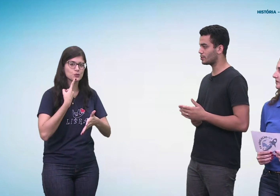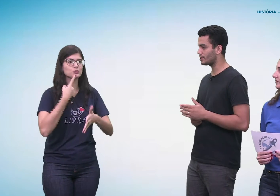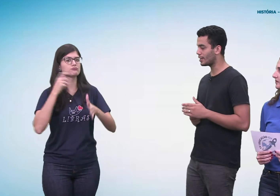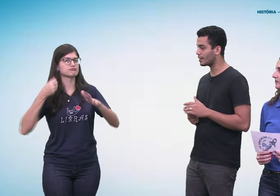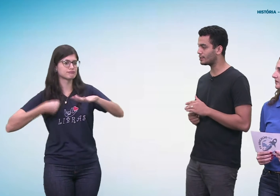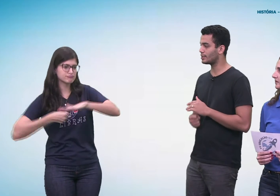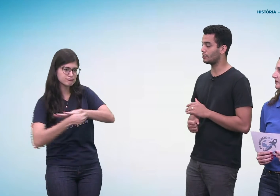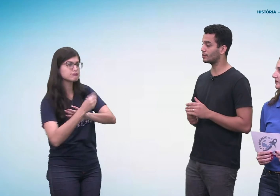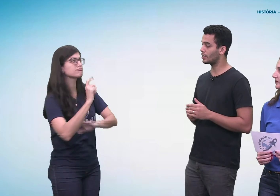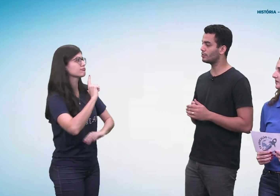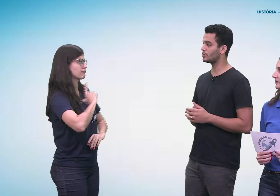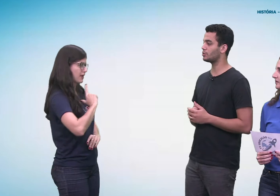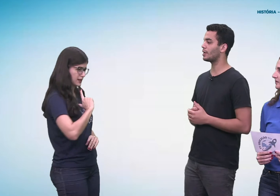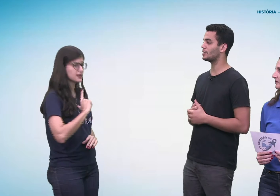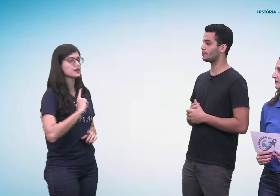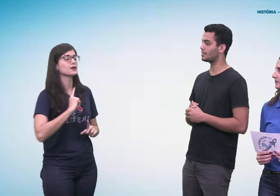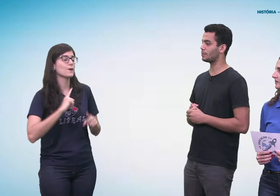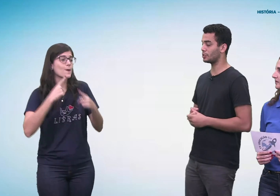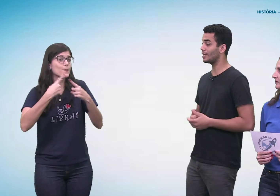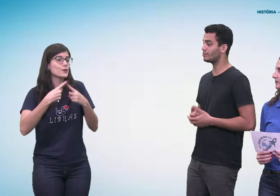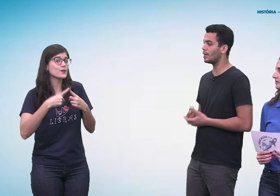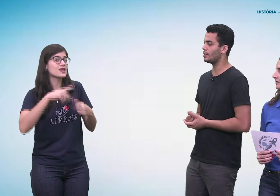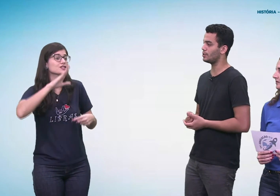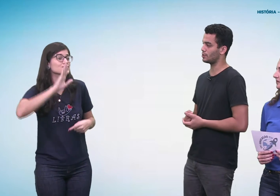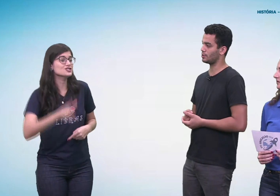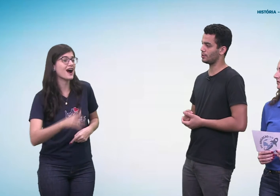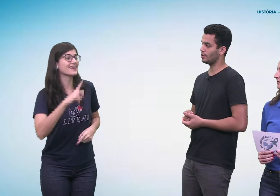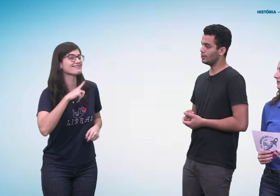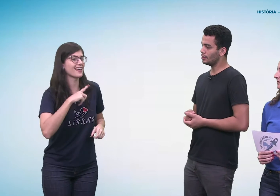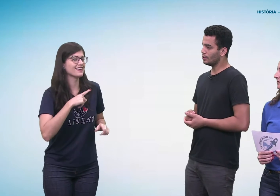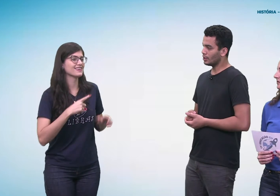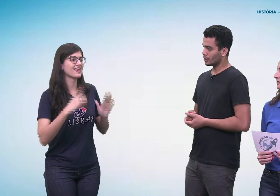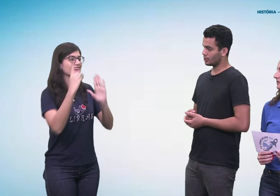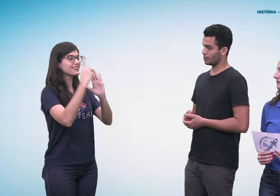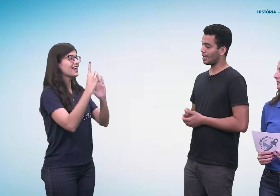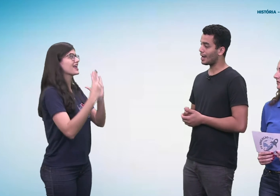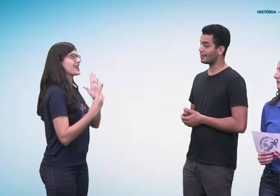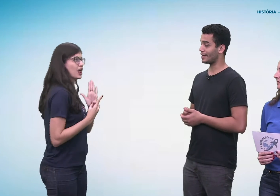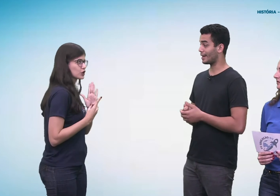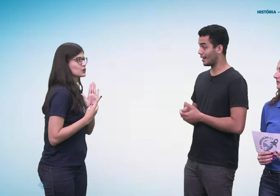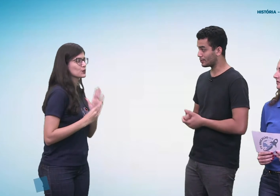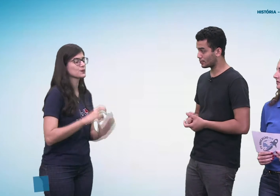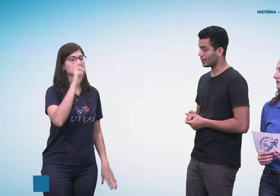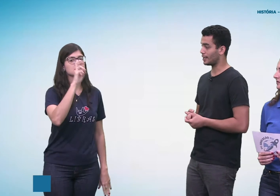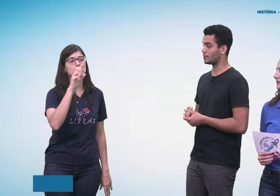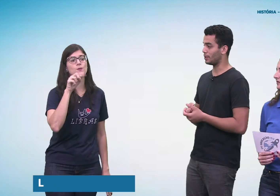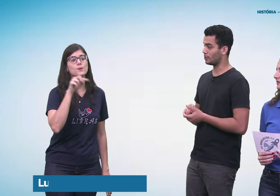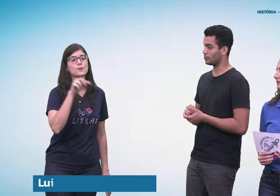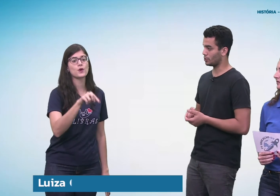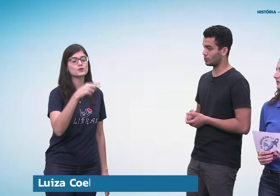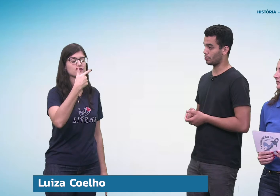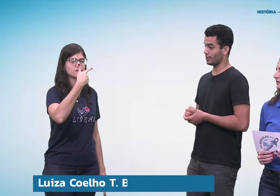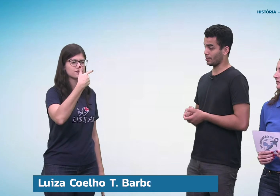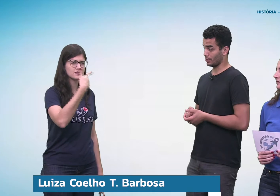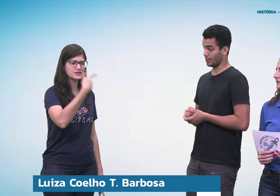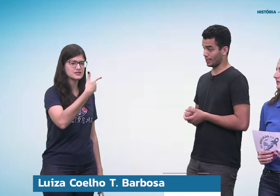estar entrando nesses lugares, participando. Já tem isso. Já há decretos a respeito disso, por exemplo, o